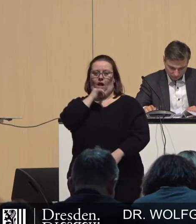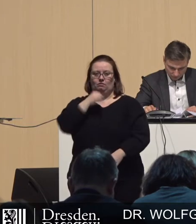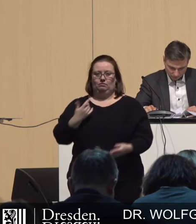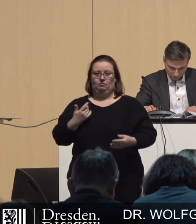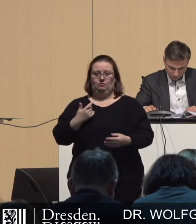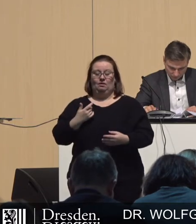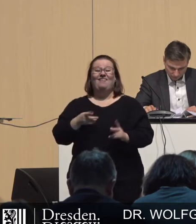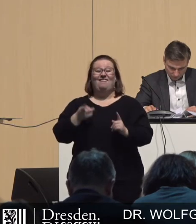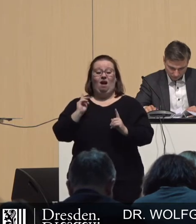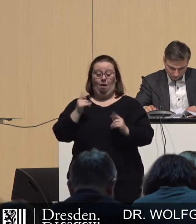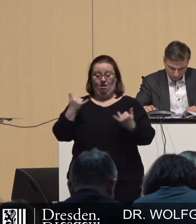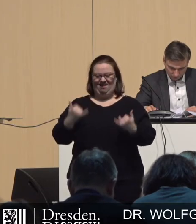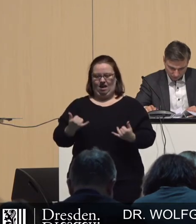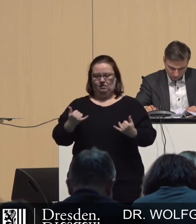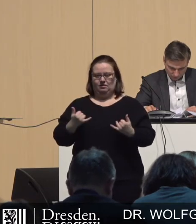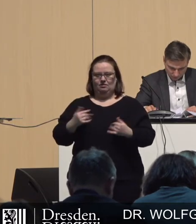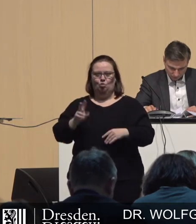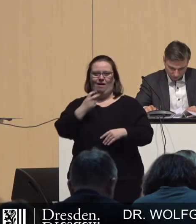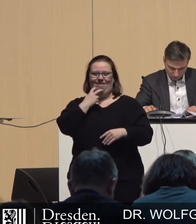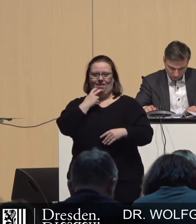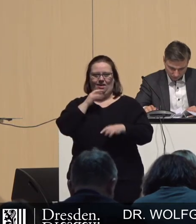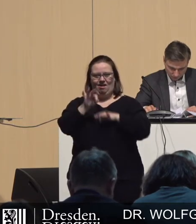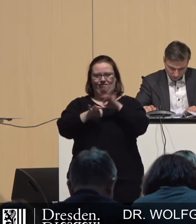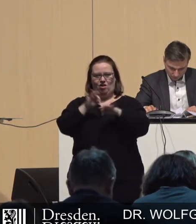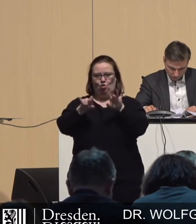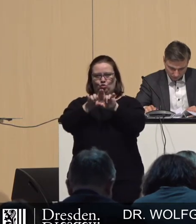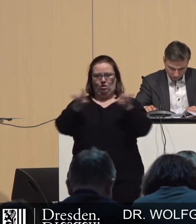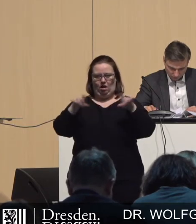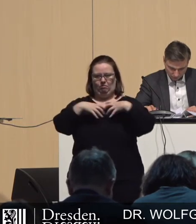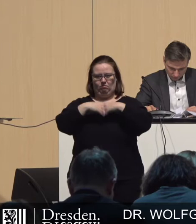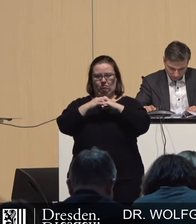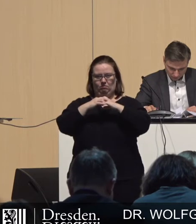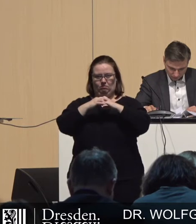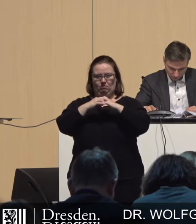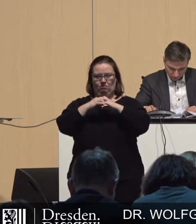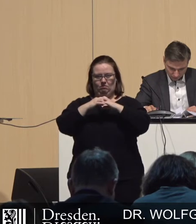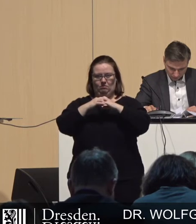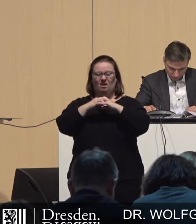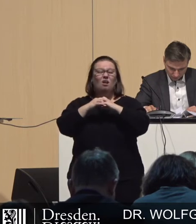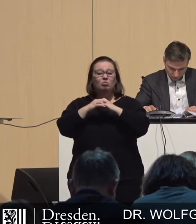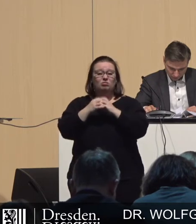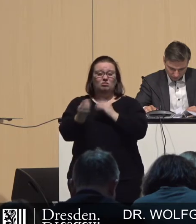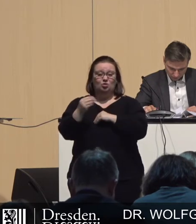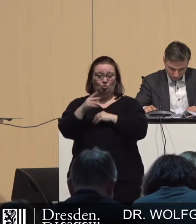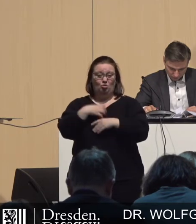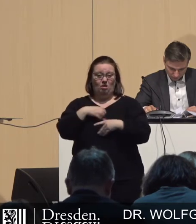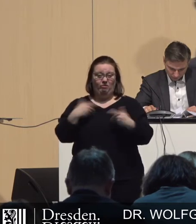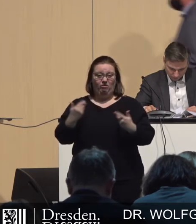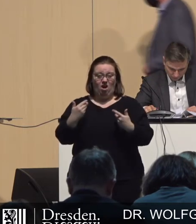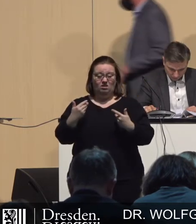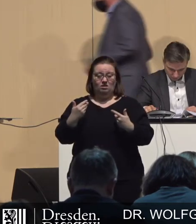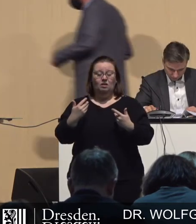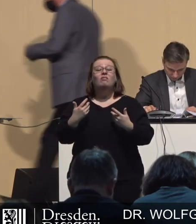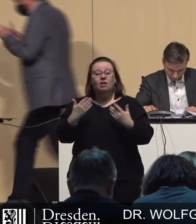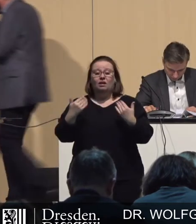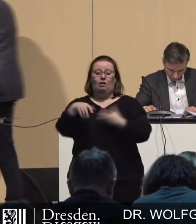Aber man kann in dieser Zeit kein Energieversorgungsunternehmen gründen, ohne der zentralen Herausforderung der Bewältigung